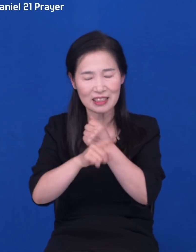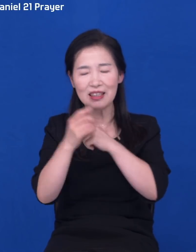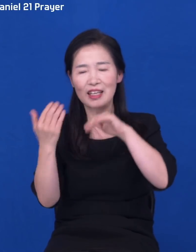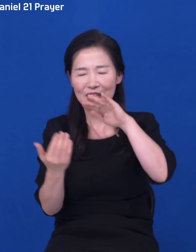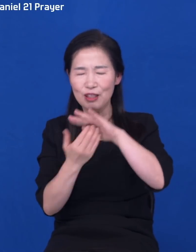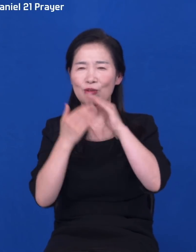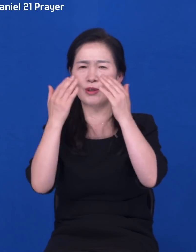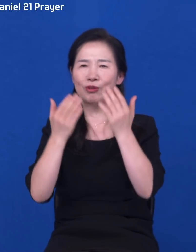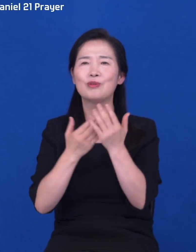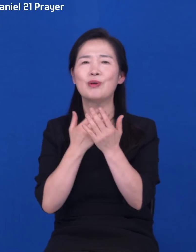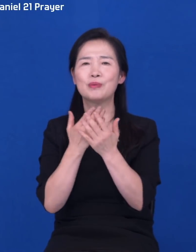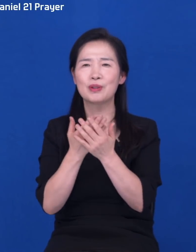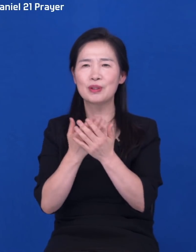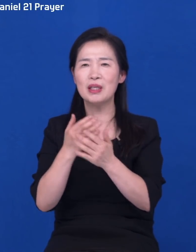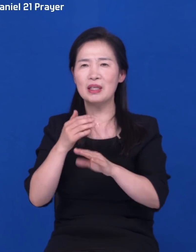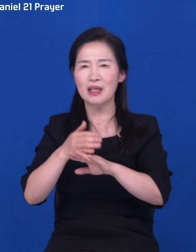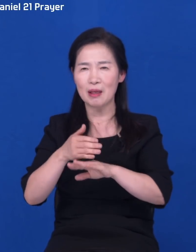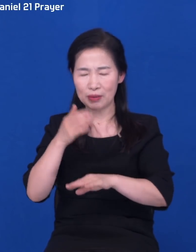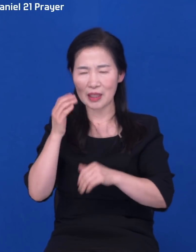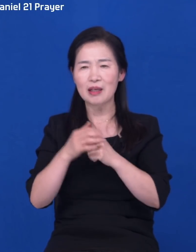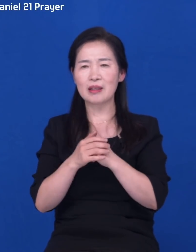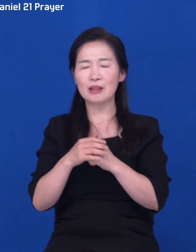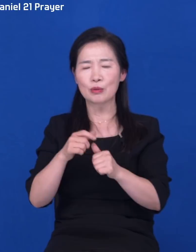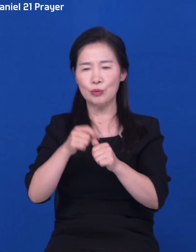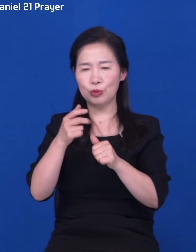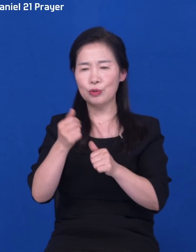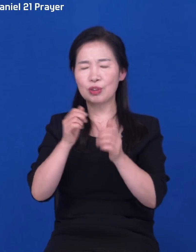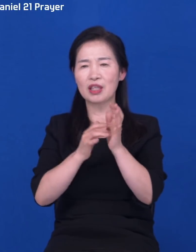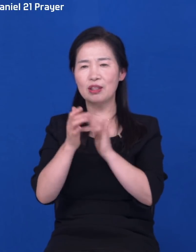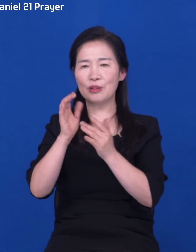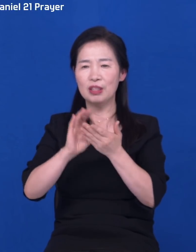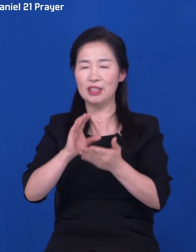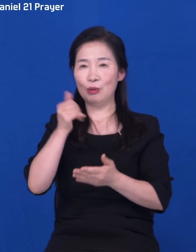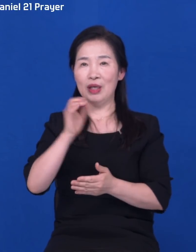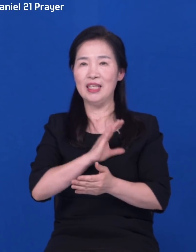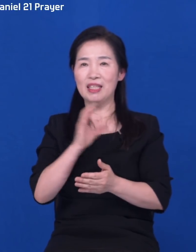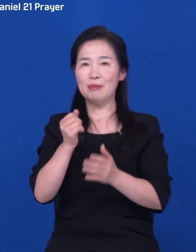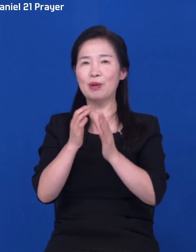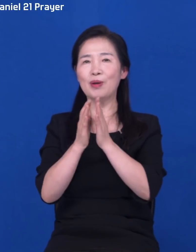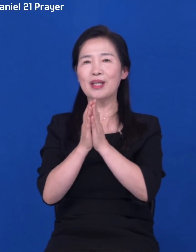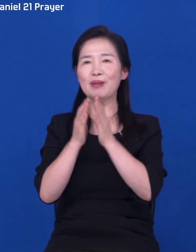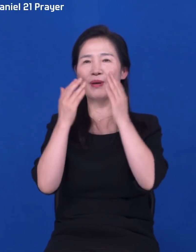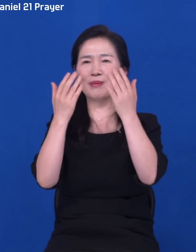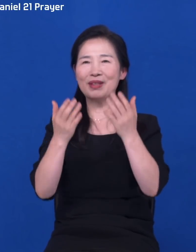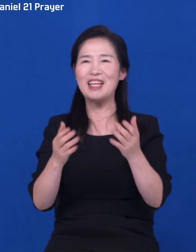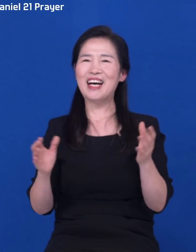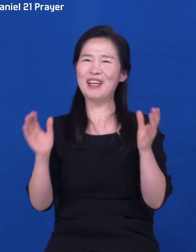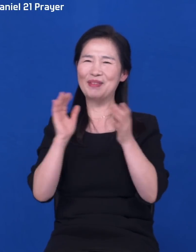주시옵소서. 감사합니다. 우리 구주 예수 그리스도로 기도드립니다. 아멘.